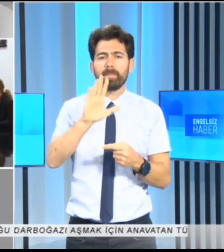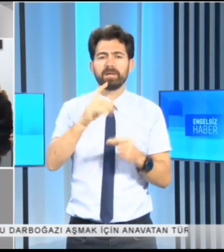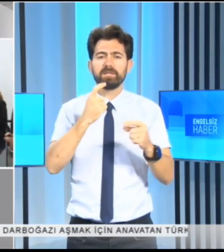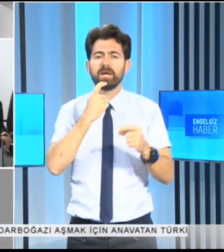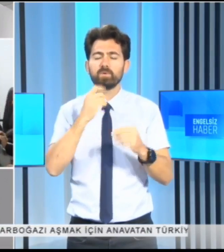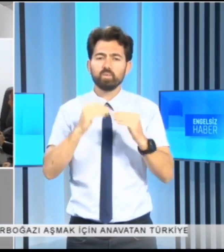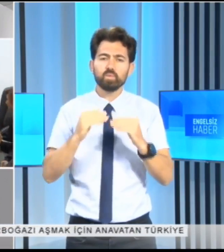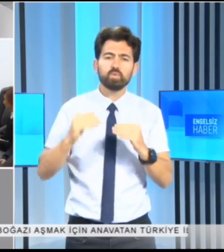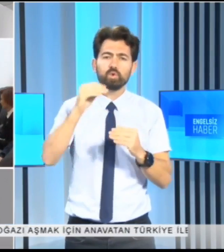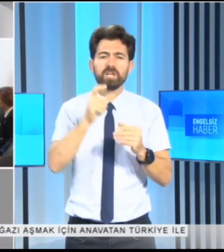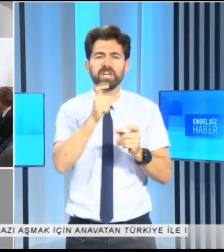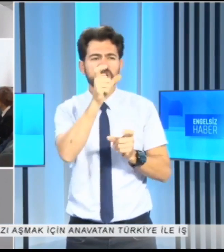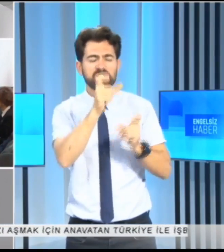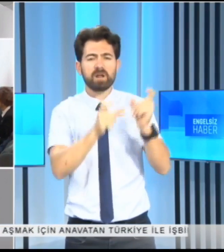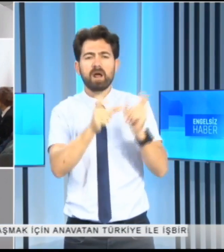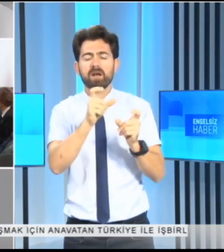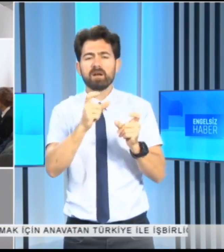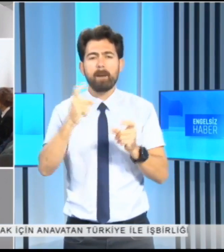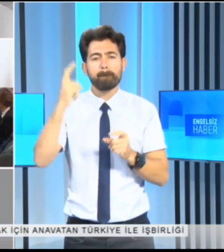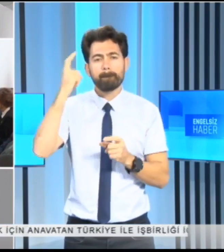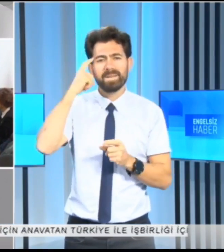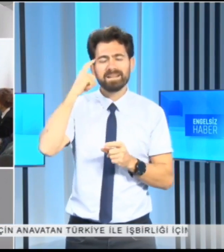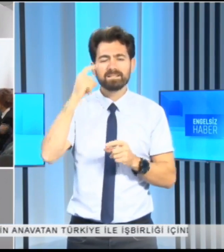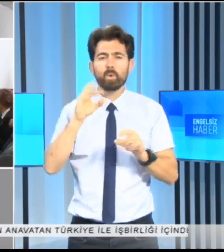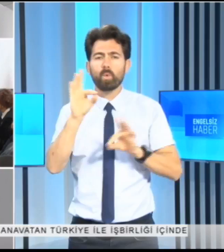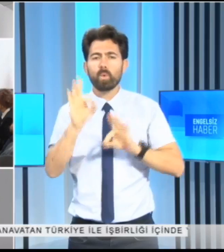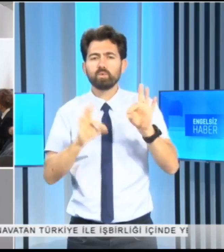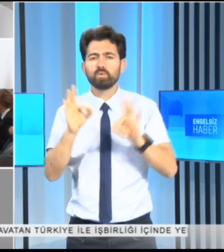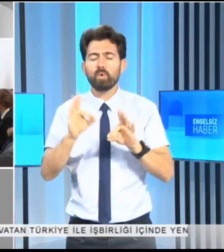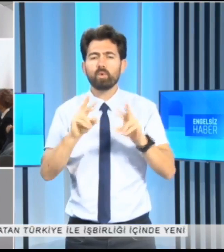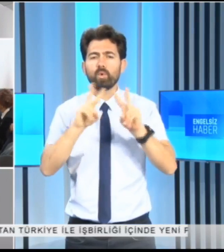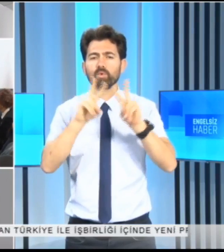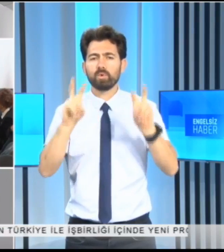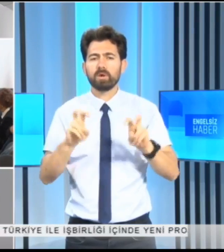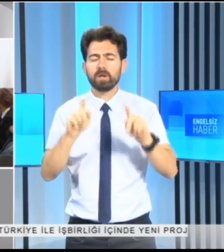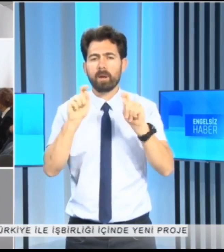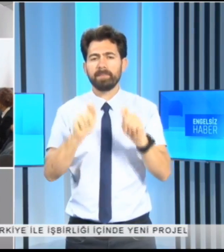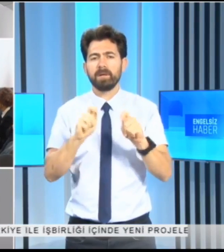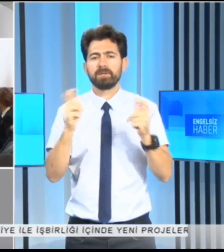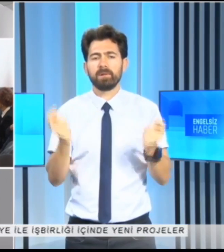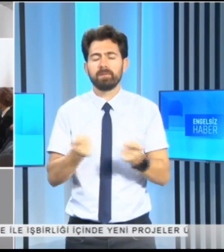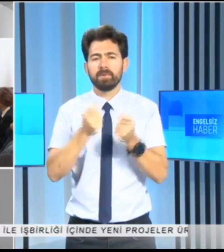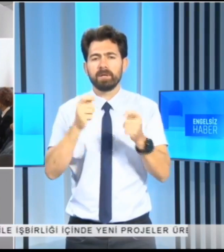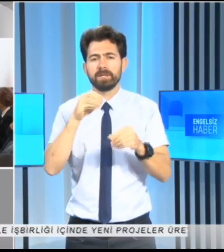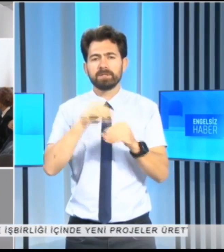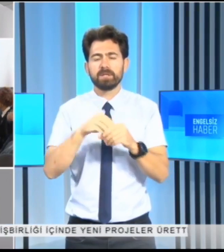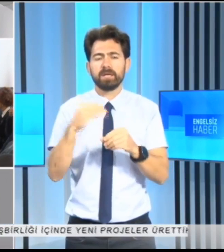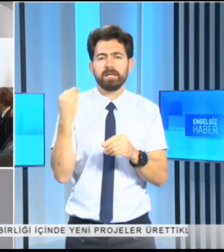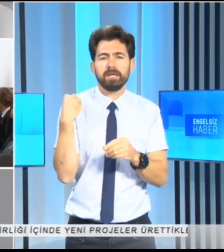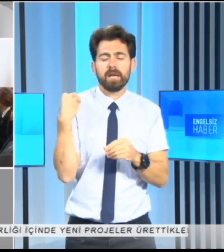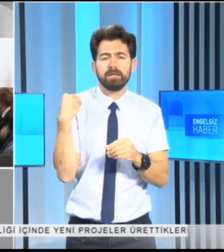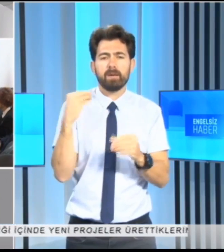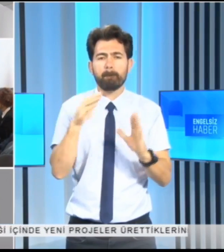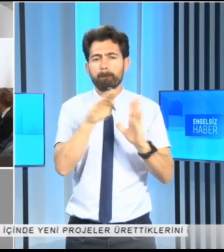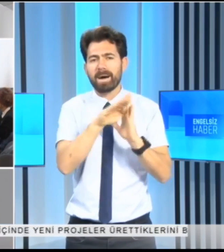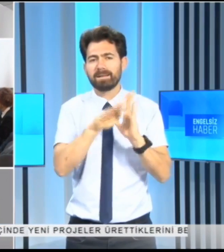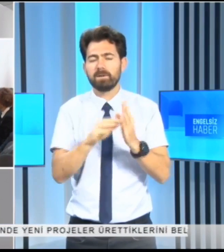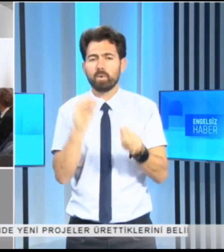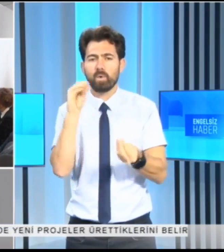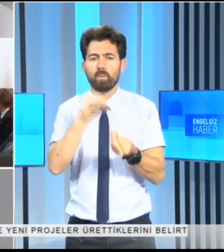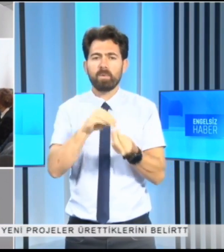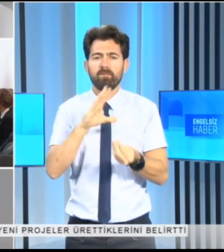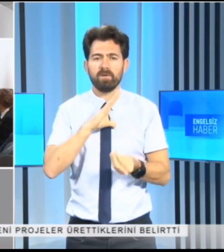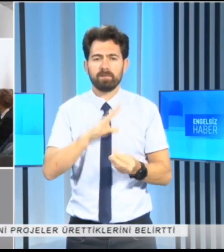üstü bireylerde bilişsel tarama alanlarında yapılacak çalışmalar için yeni maddeler